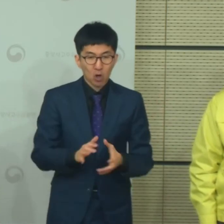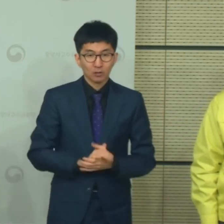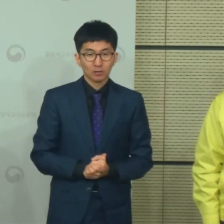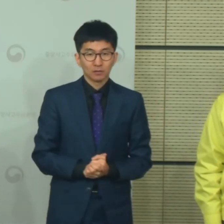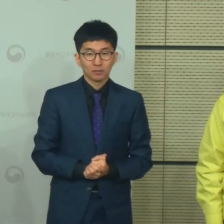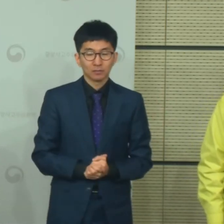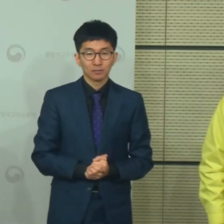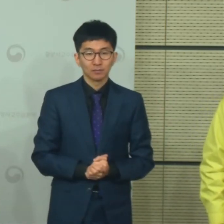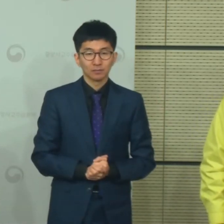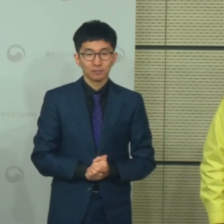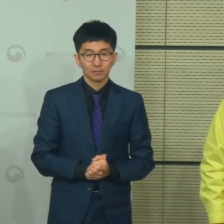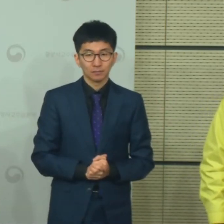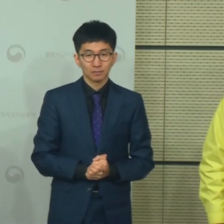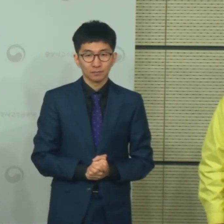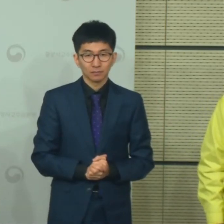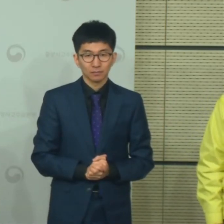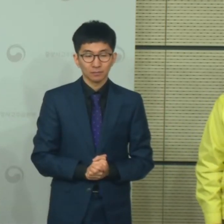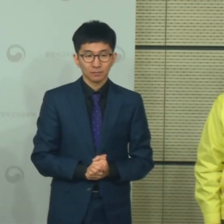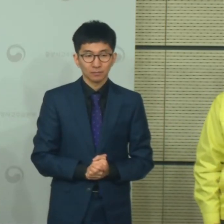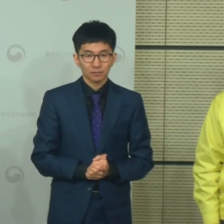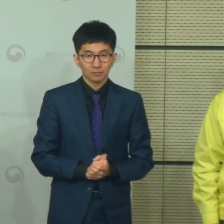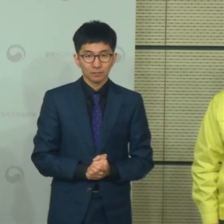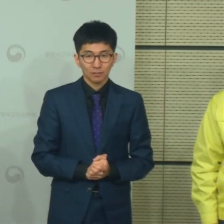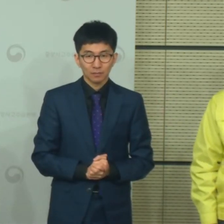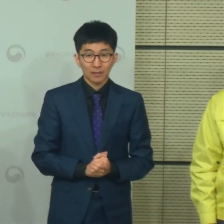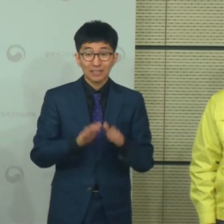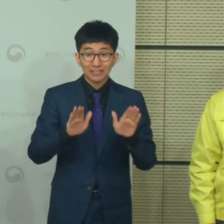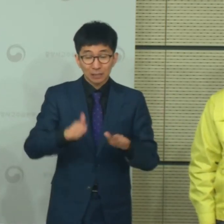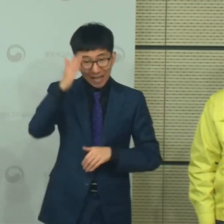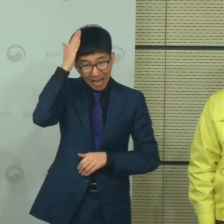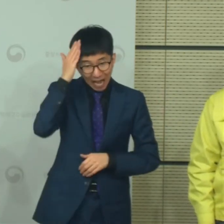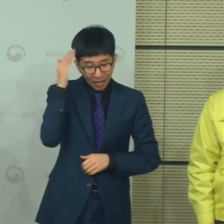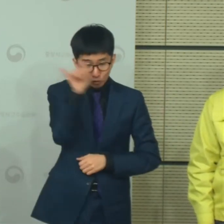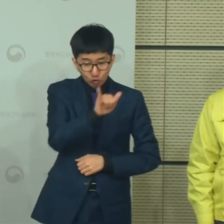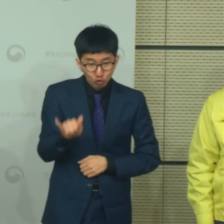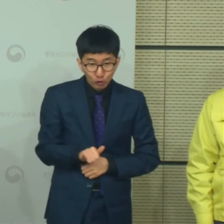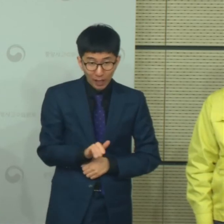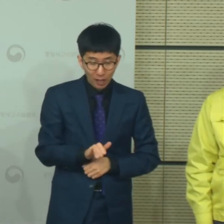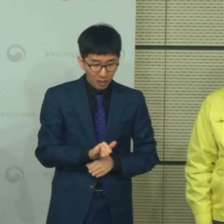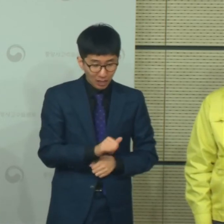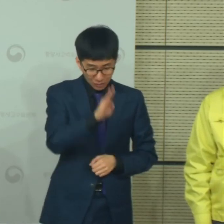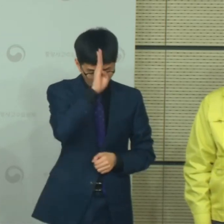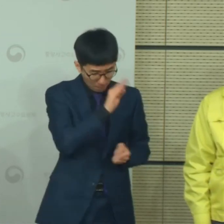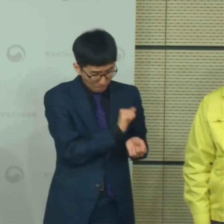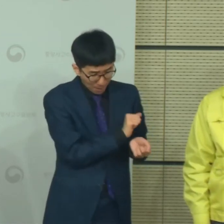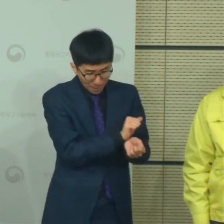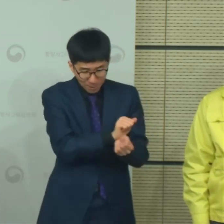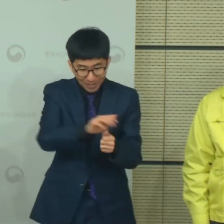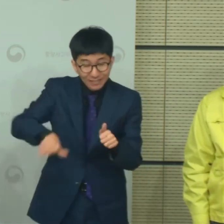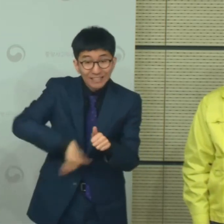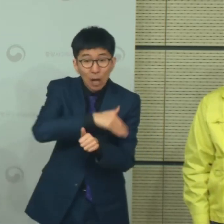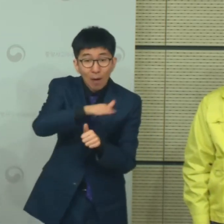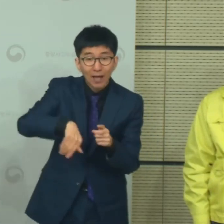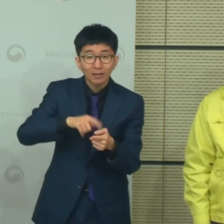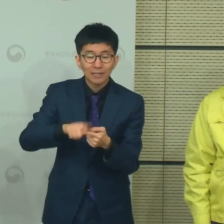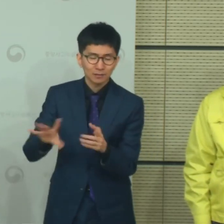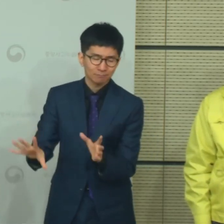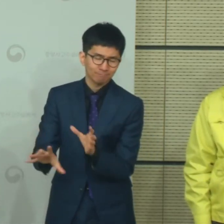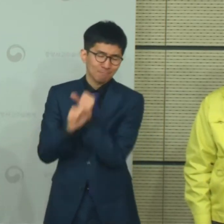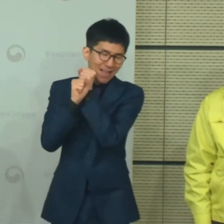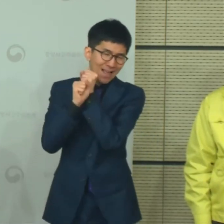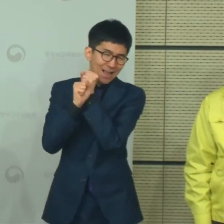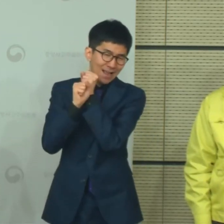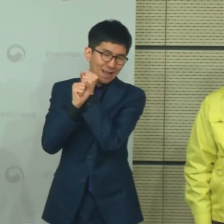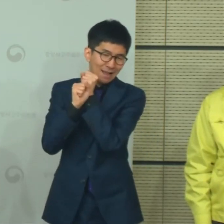담당 간부가 참여해서 현재의 한국의 코로나19 발생 상황 등에 대한